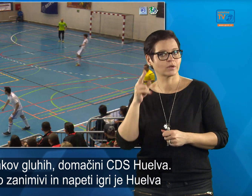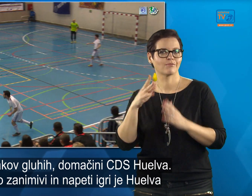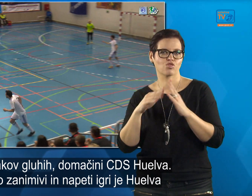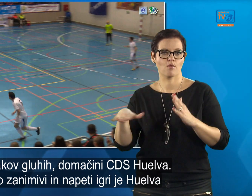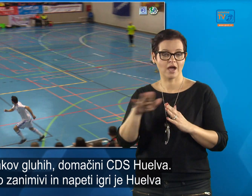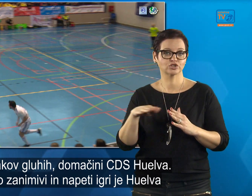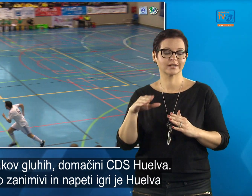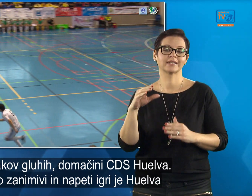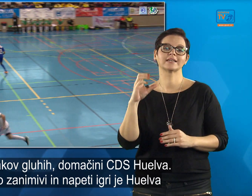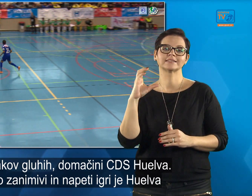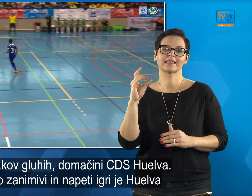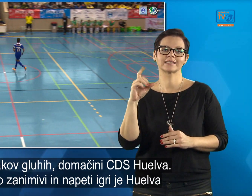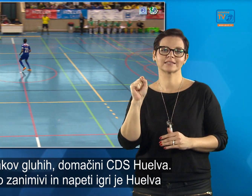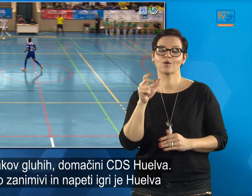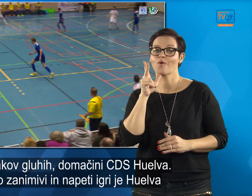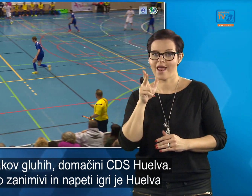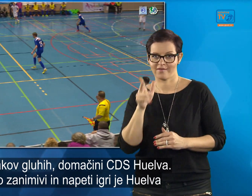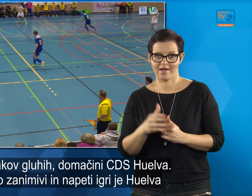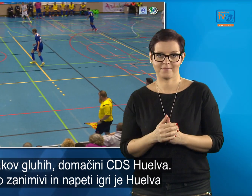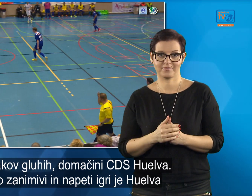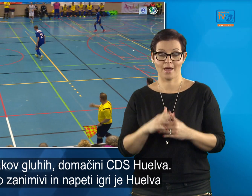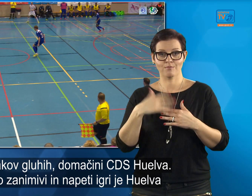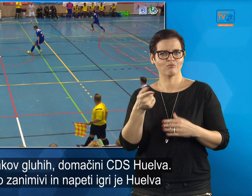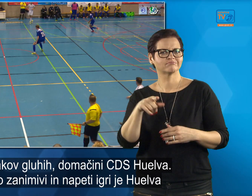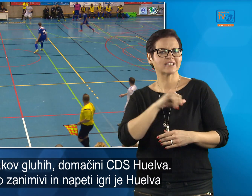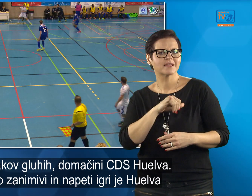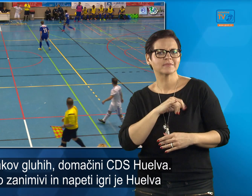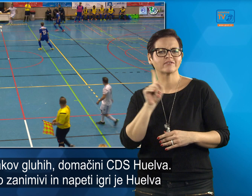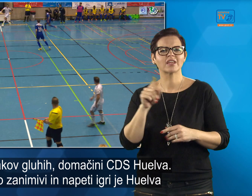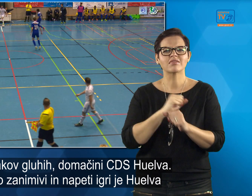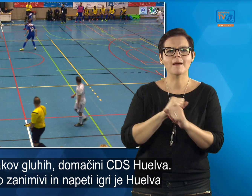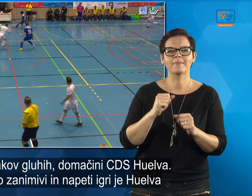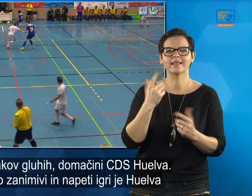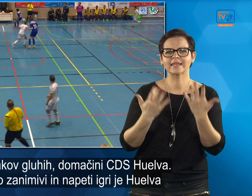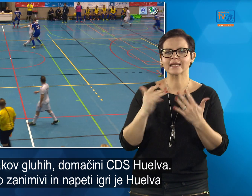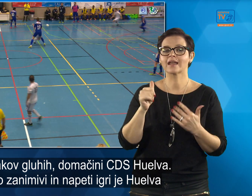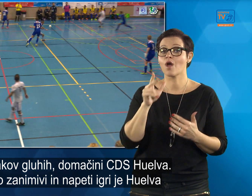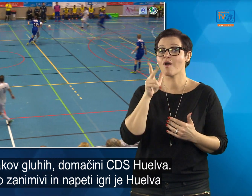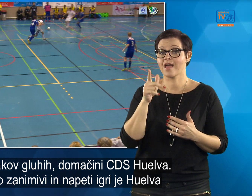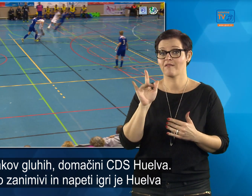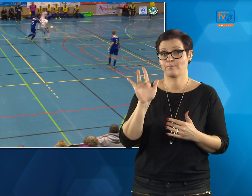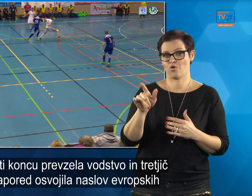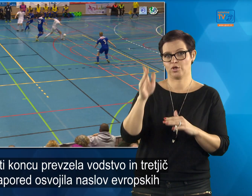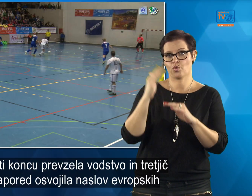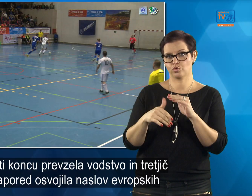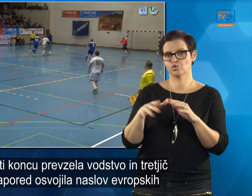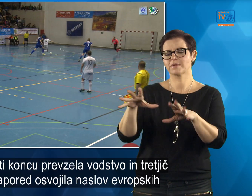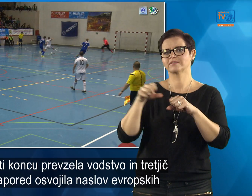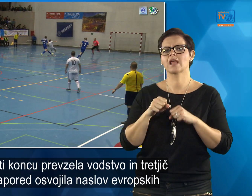gluhih, domačini CDS Huelva. Po zanimivi in napeti igri je Huelva proti koncu prevzela